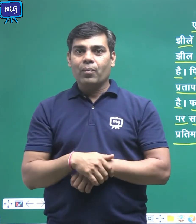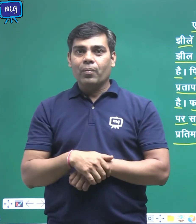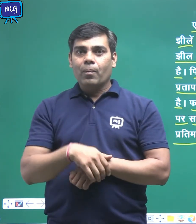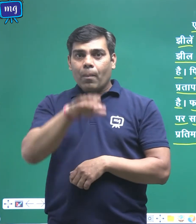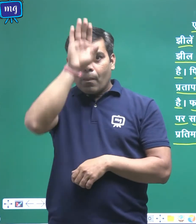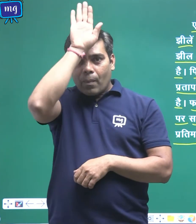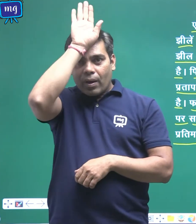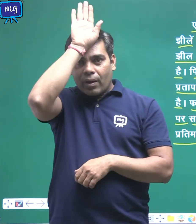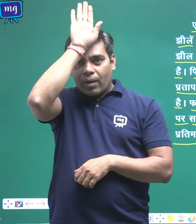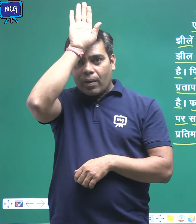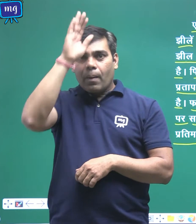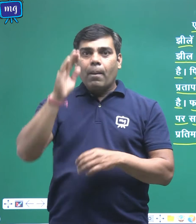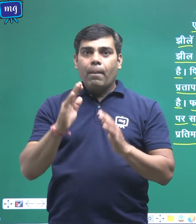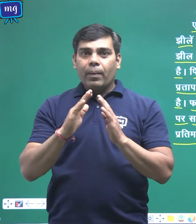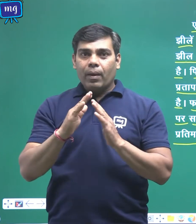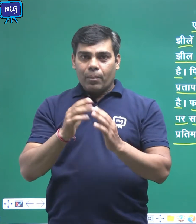प्रताप,